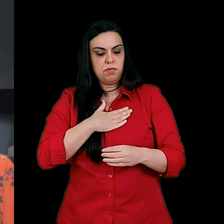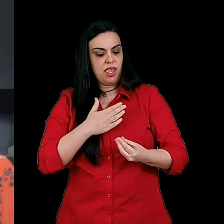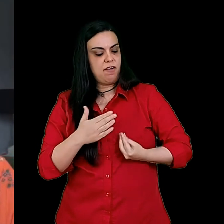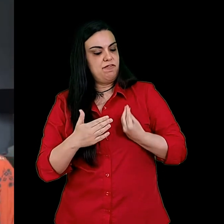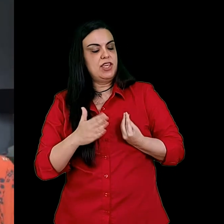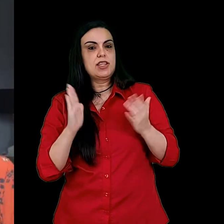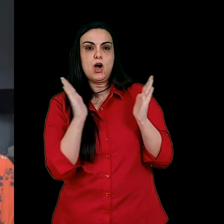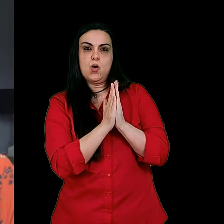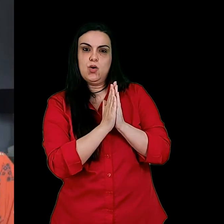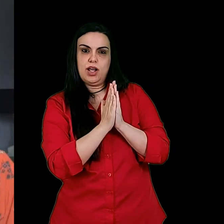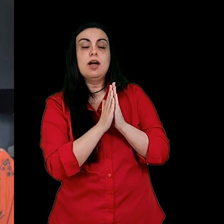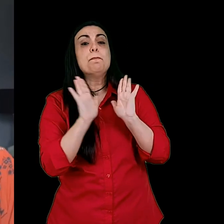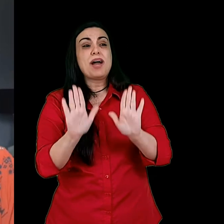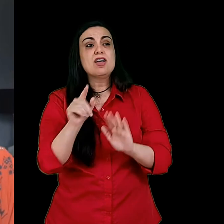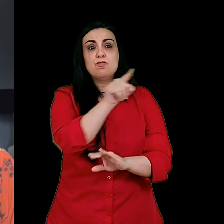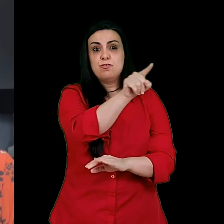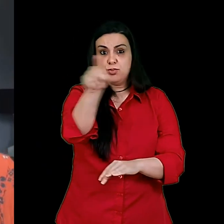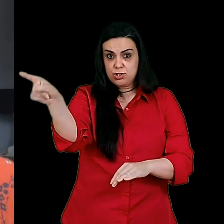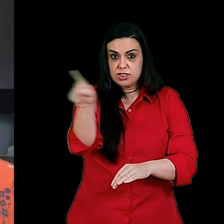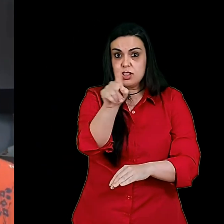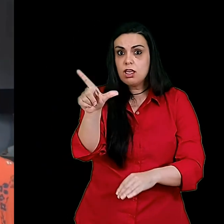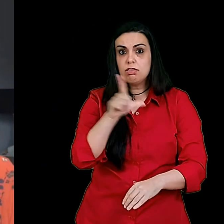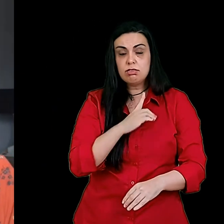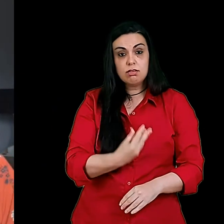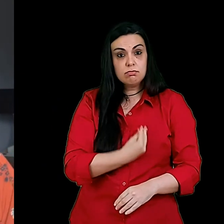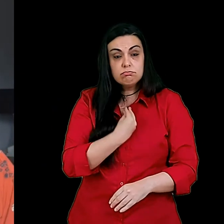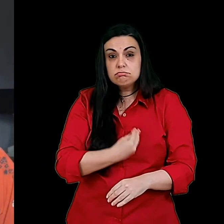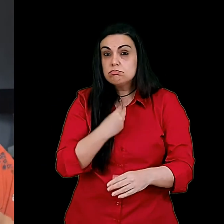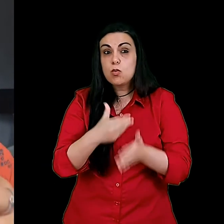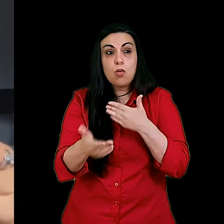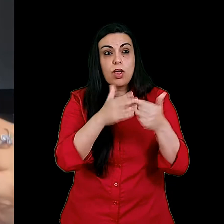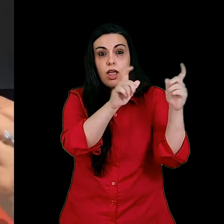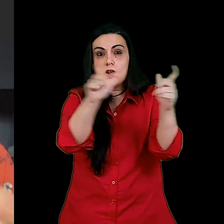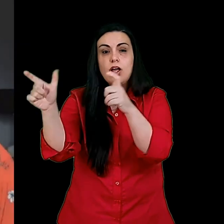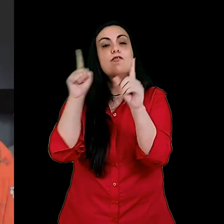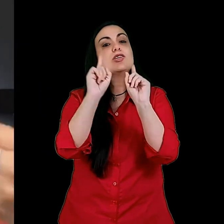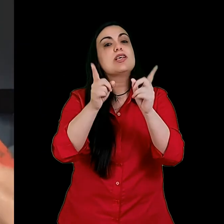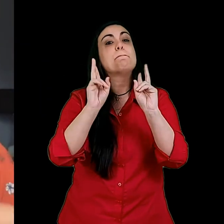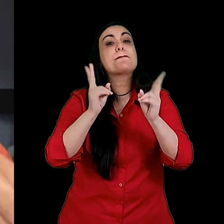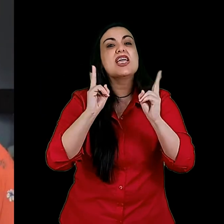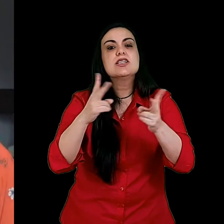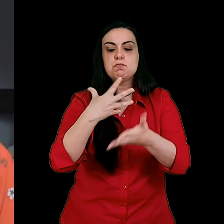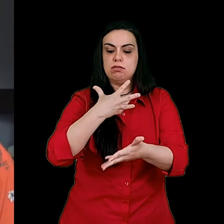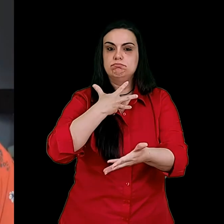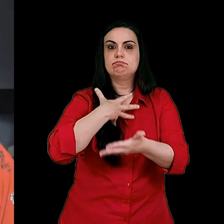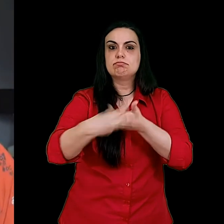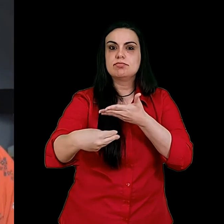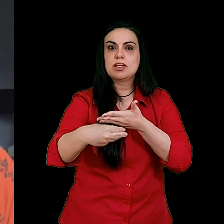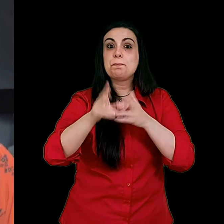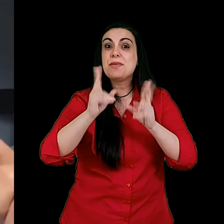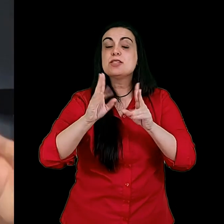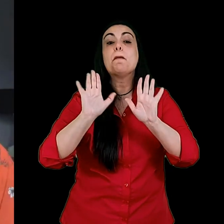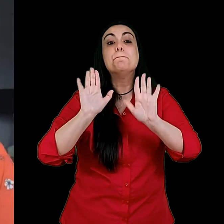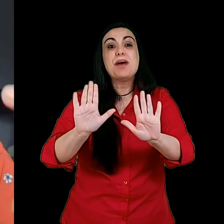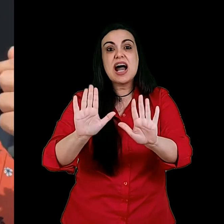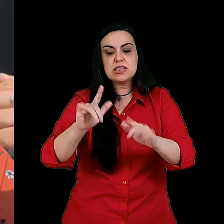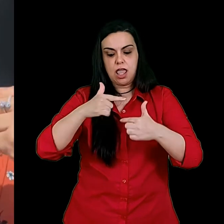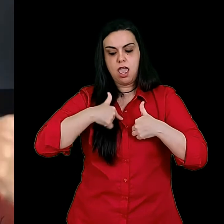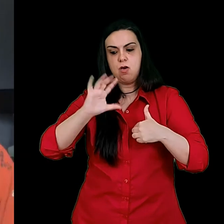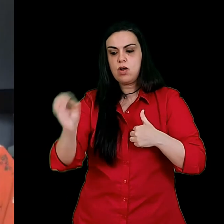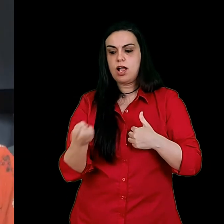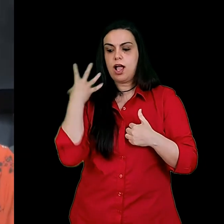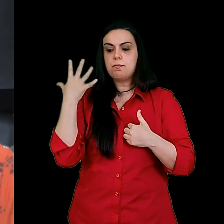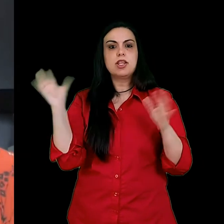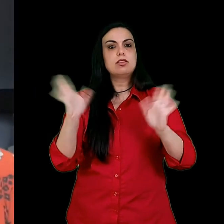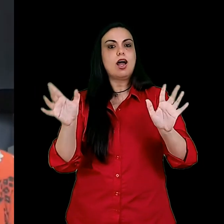você esteja agora, você vai fazer a mesma oração, que vai ser repetindo tudo que eu vou dizer, mas não como sendo